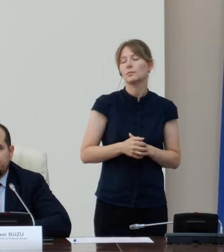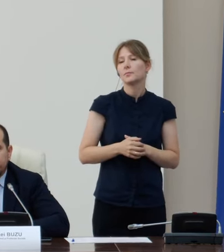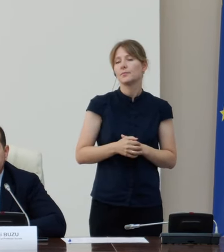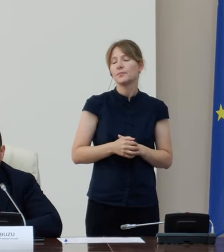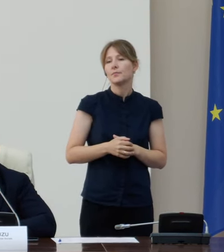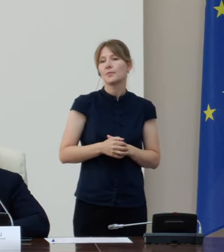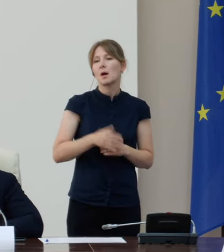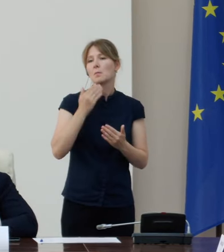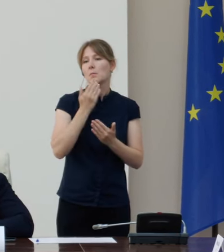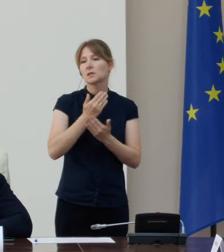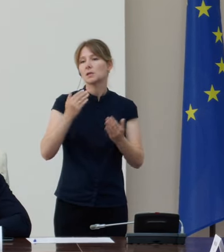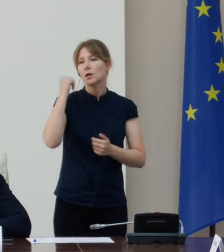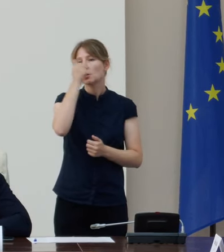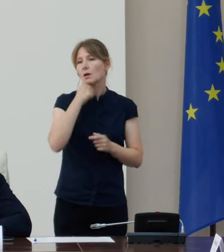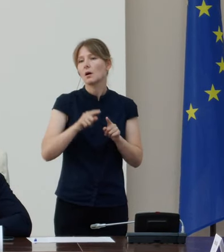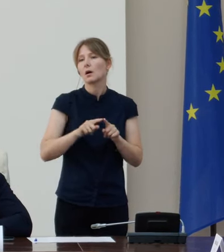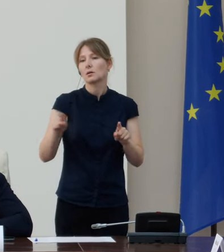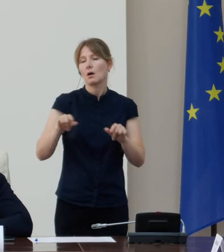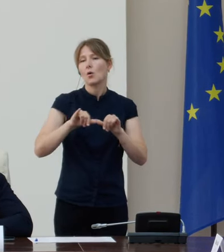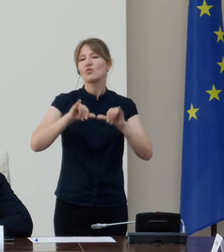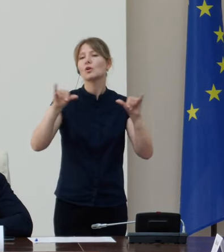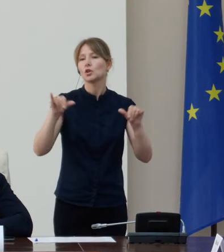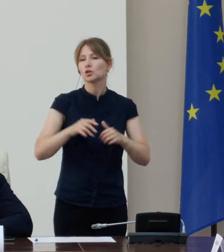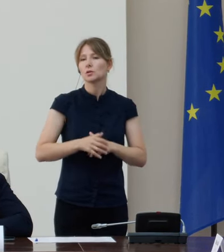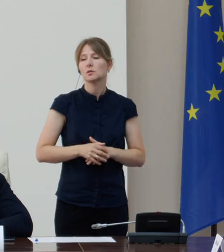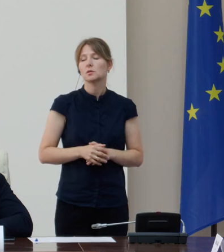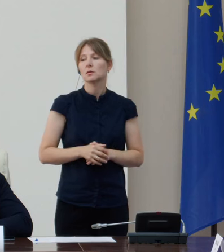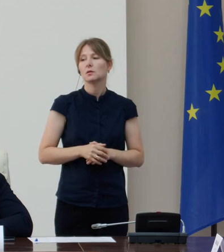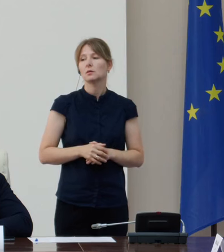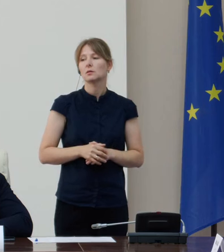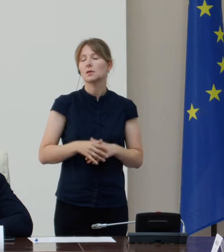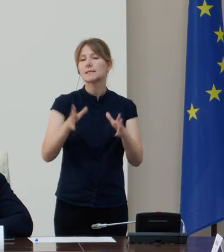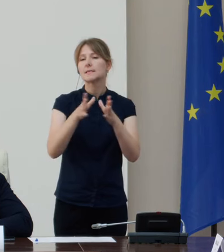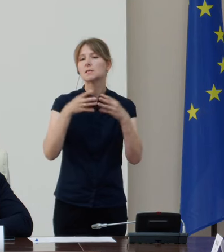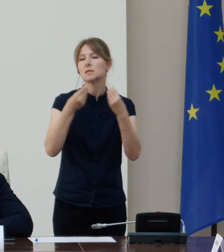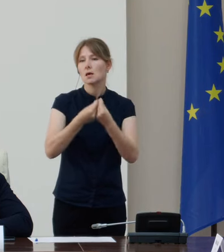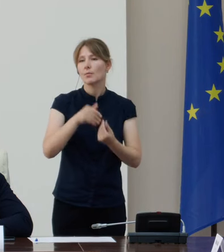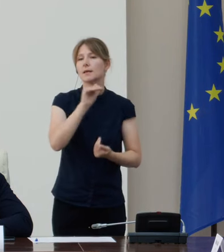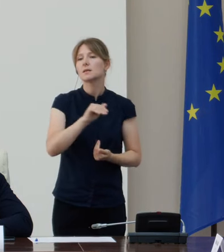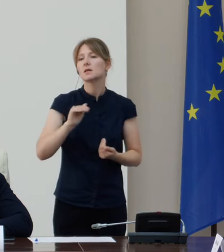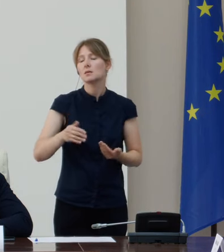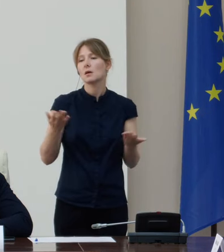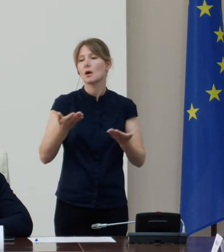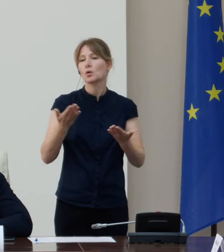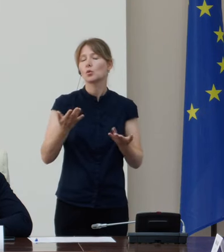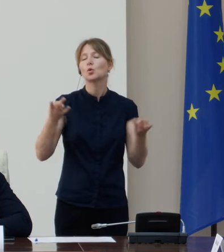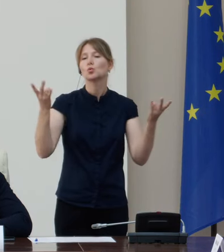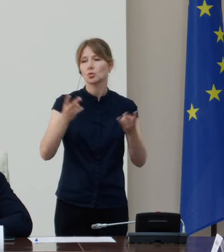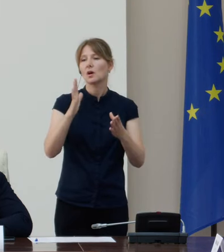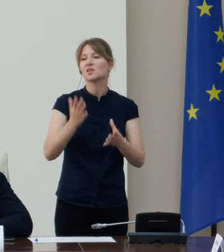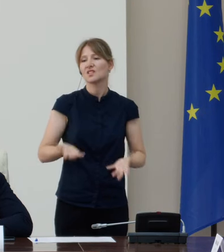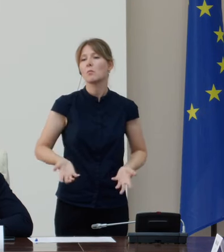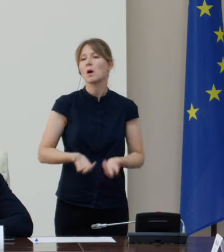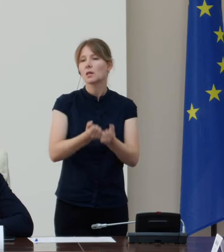În ultimii ani a crescut numărul de familii și copii care au nevoie de sprijin și